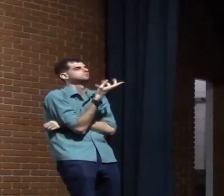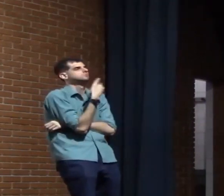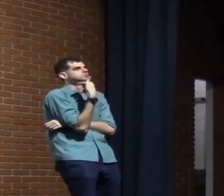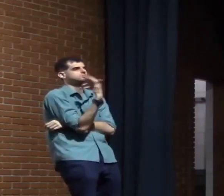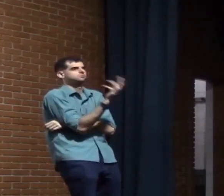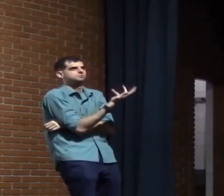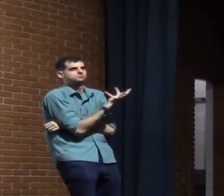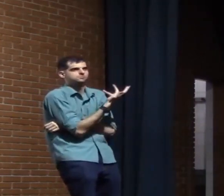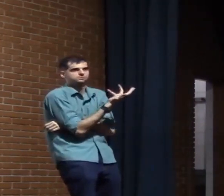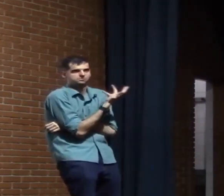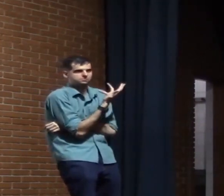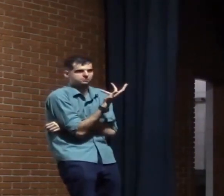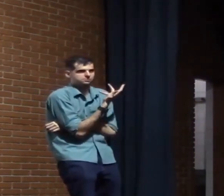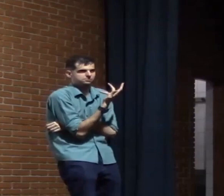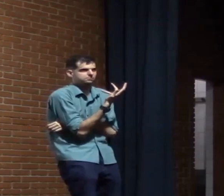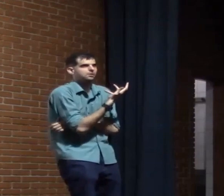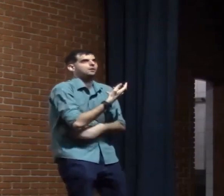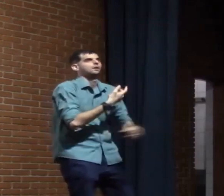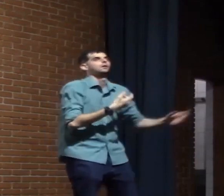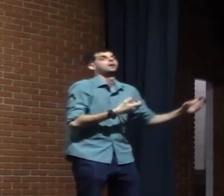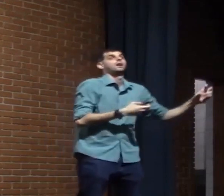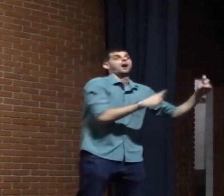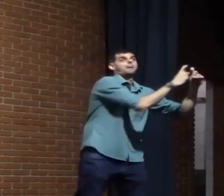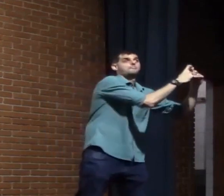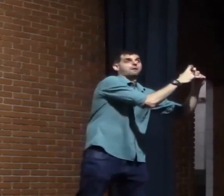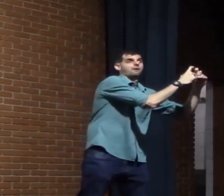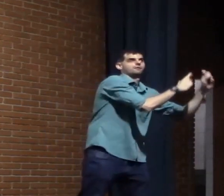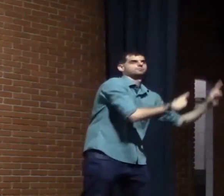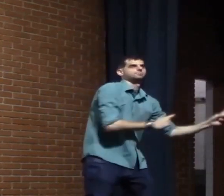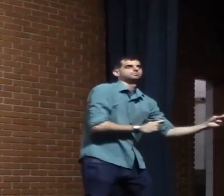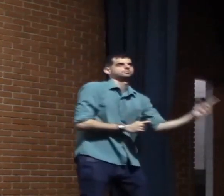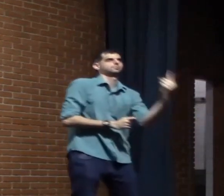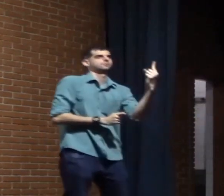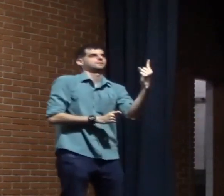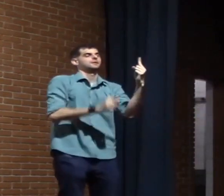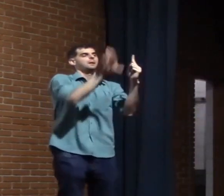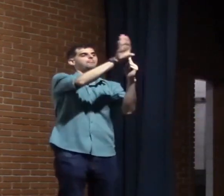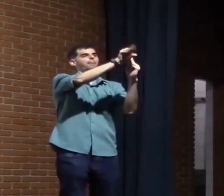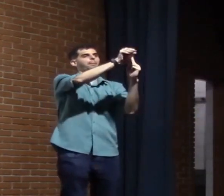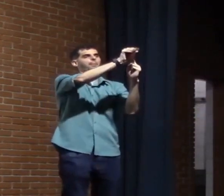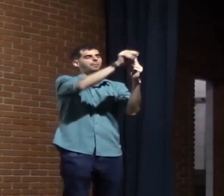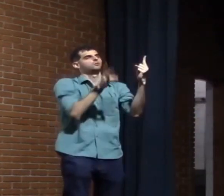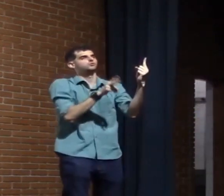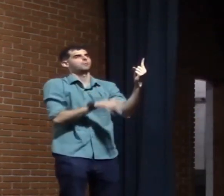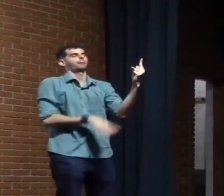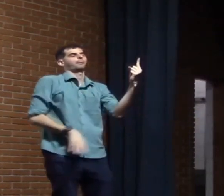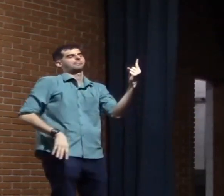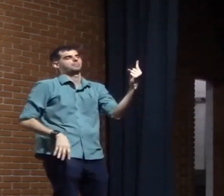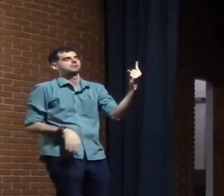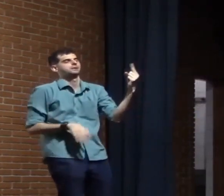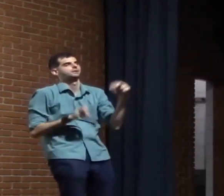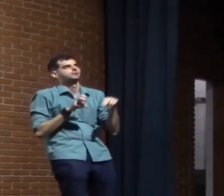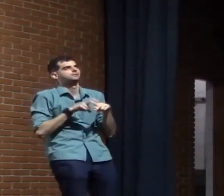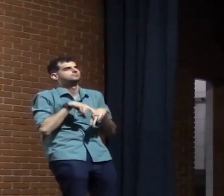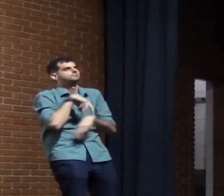isso? Estou esperando. E o médico sai, vai até a porta e fala: